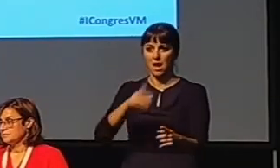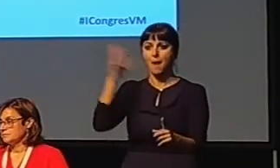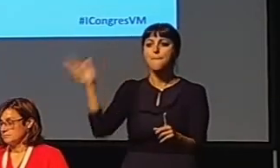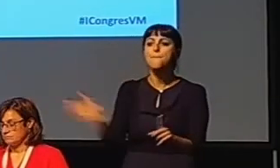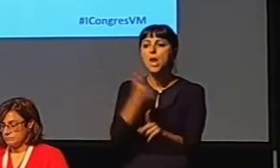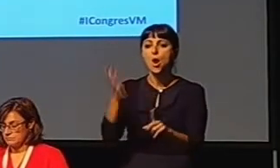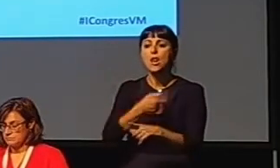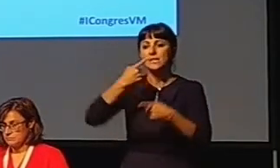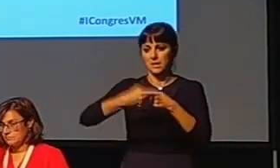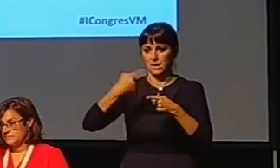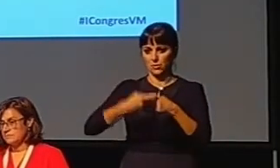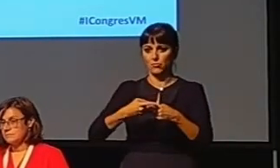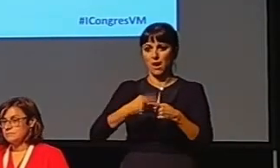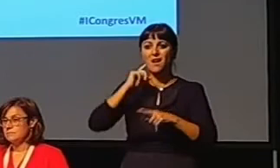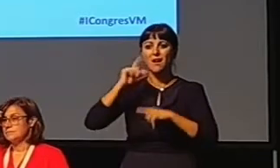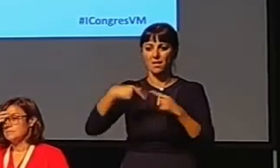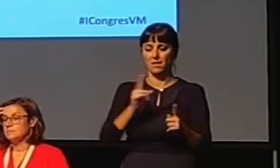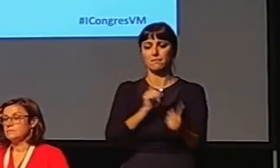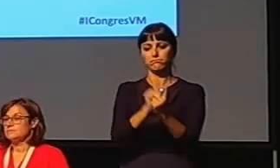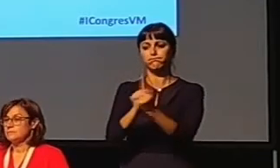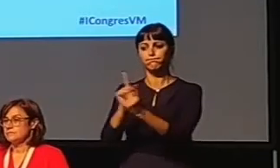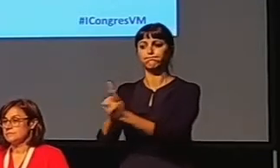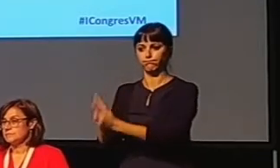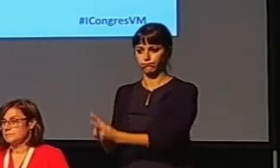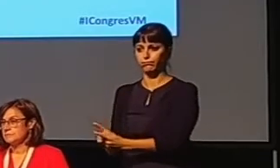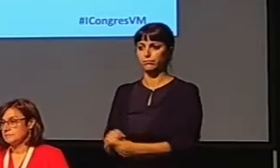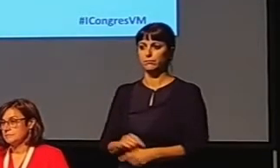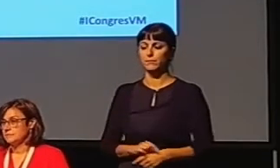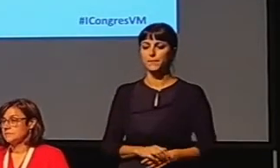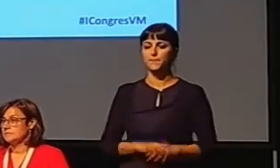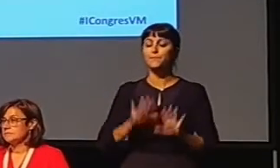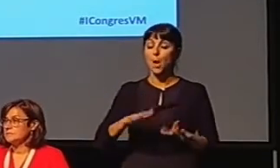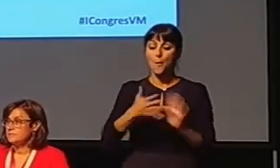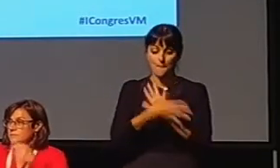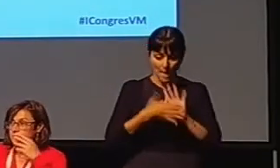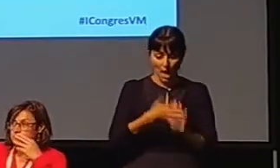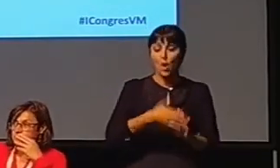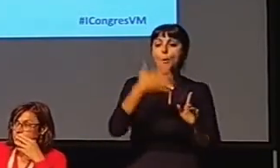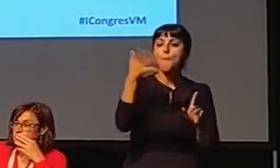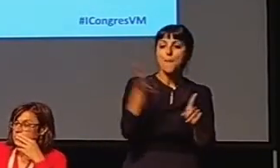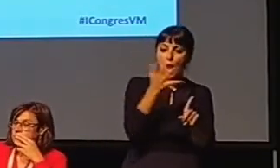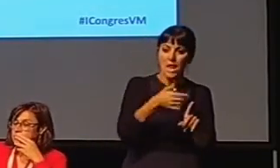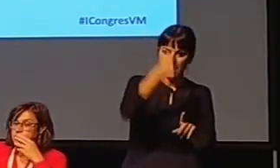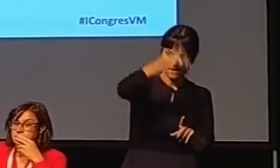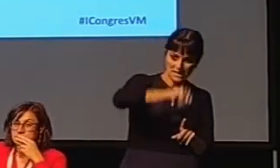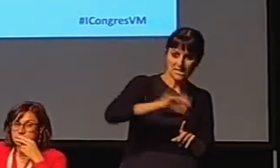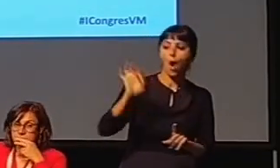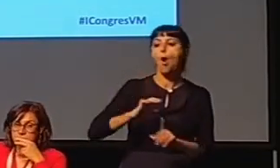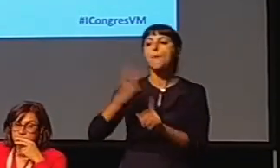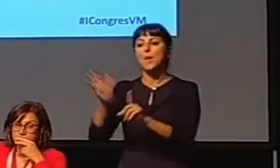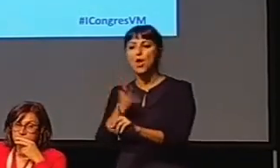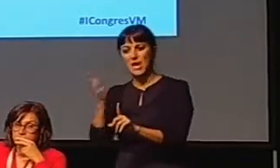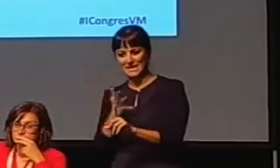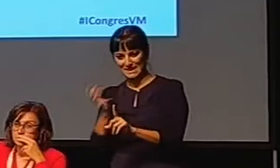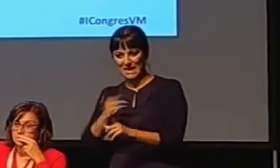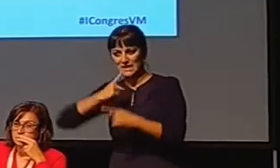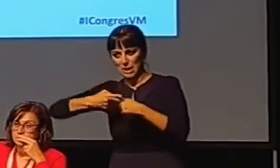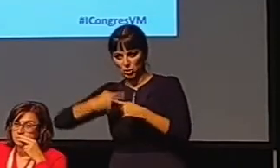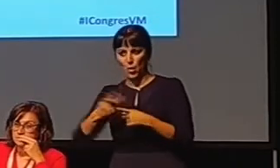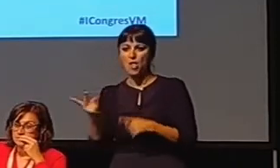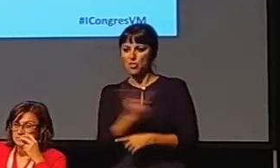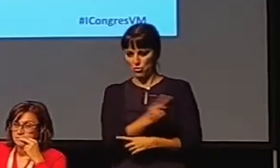violències sexuals. I ja no parlo solament de les violències masclistes, sinó de les violències sexuals, perquè quan parlo amb el Departament d'Interior i posem